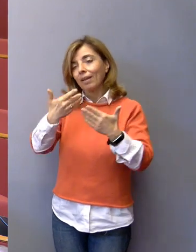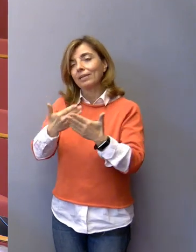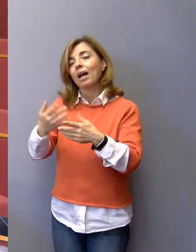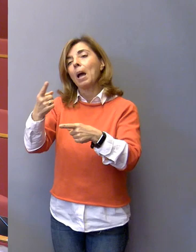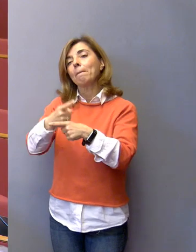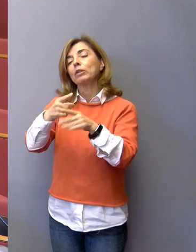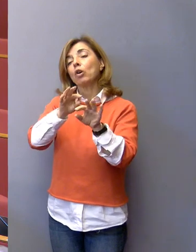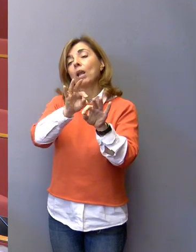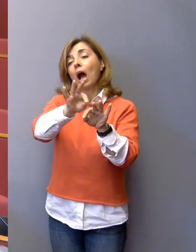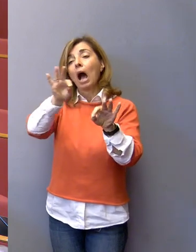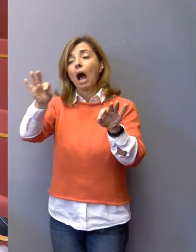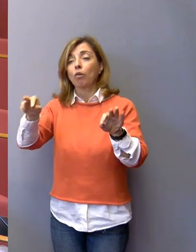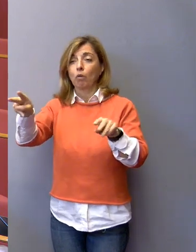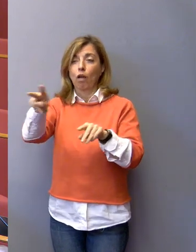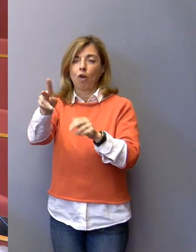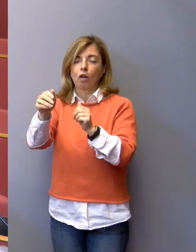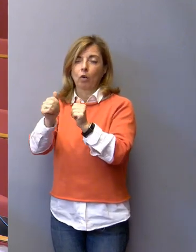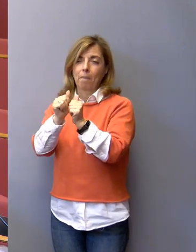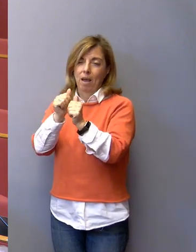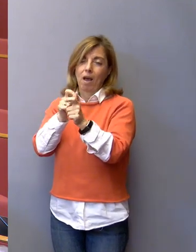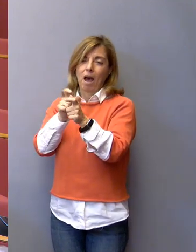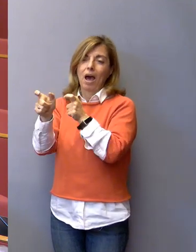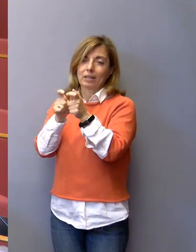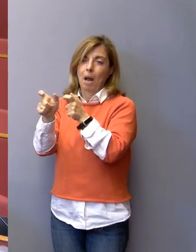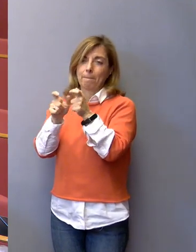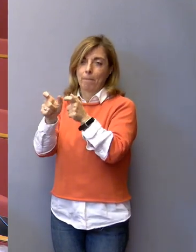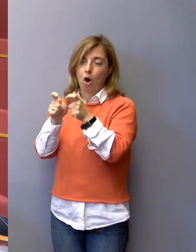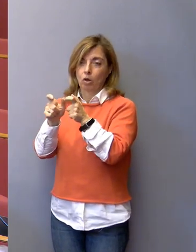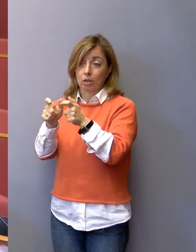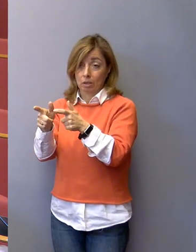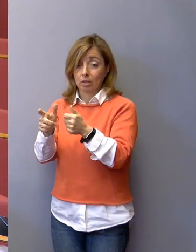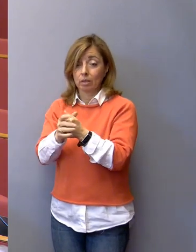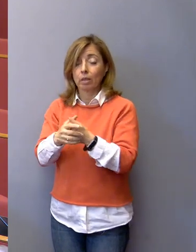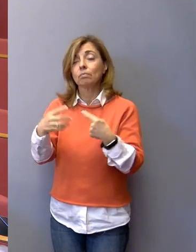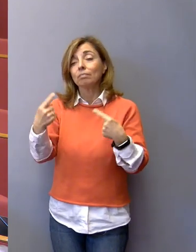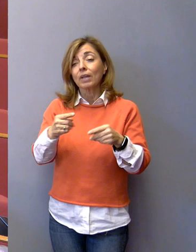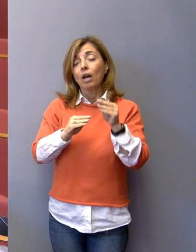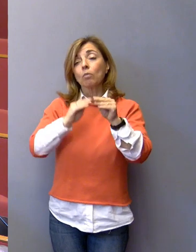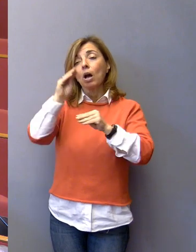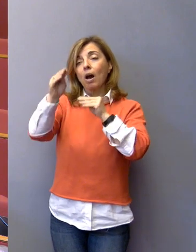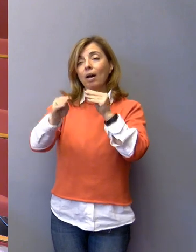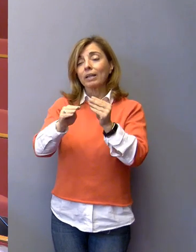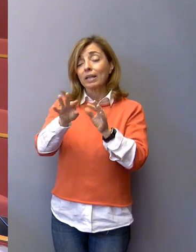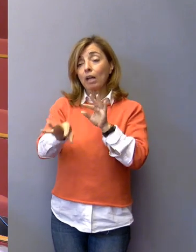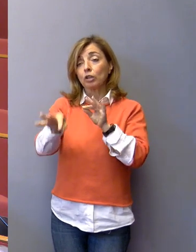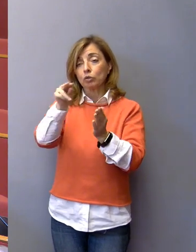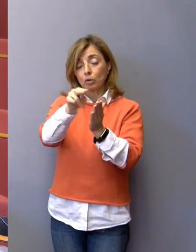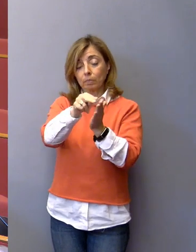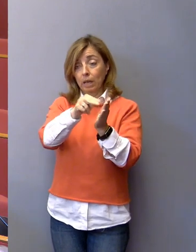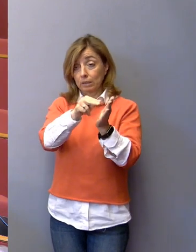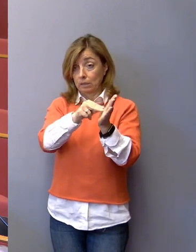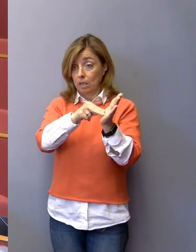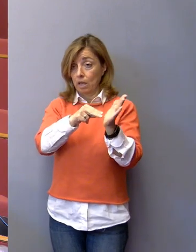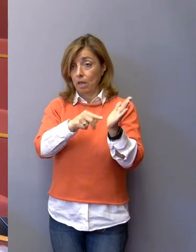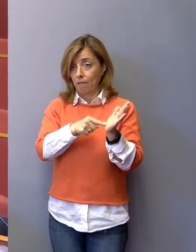i quali voi interlocute in maniera molto stretta perché punto per punto e nella nella richiesta di sospensiva Sono elencati due dopo l'altro a fianco ogni